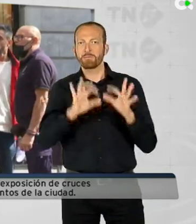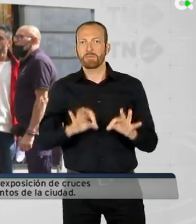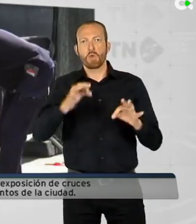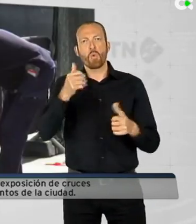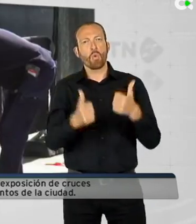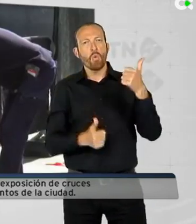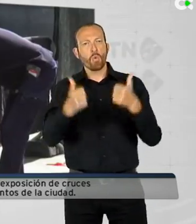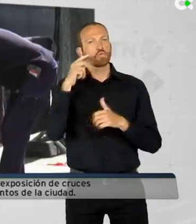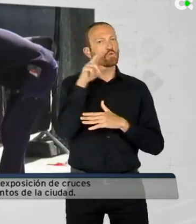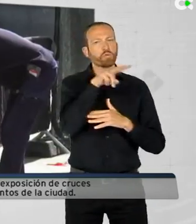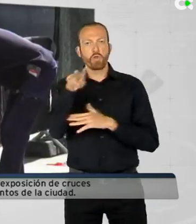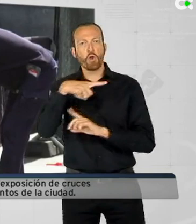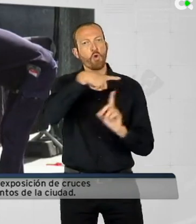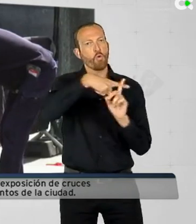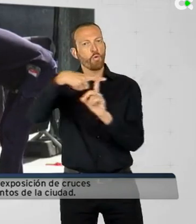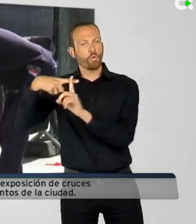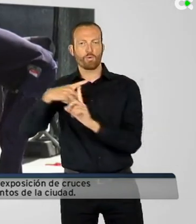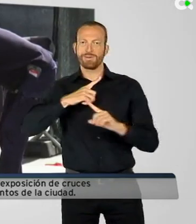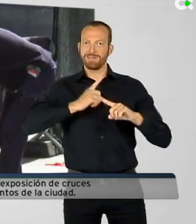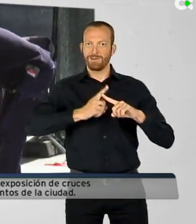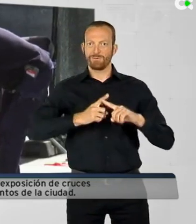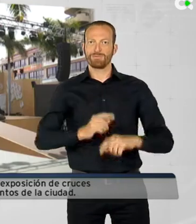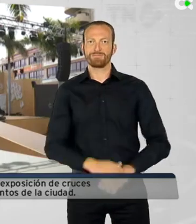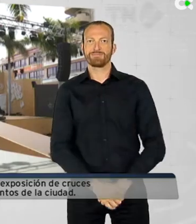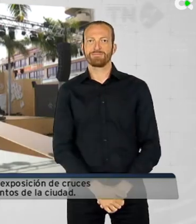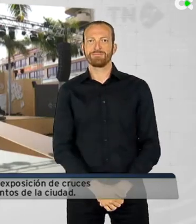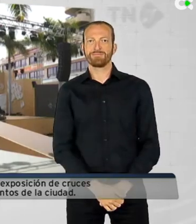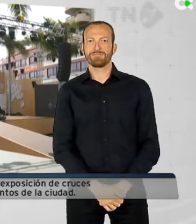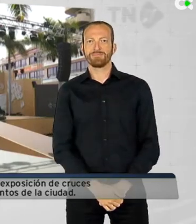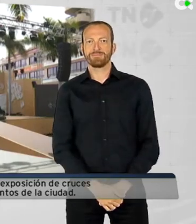y exposición de las cruces en la capital tinerfeña.